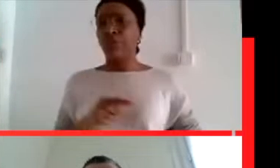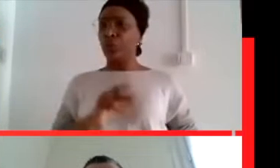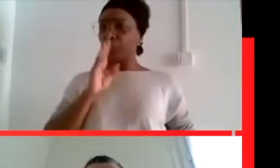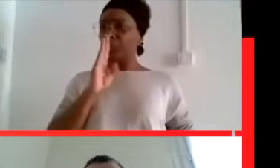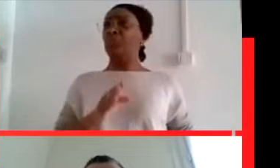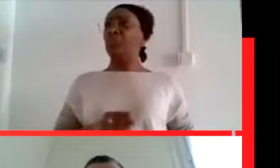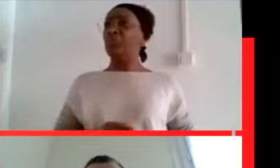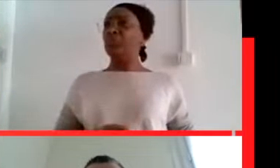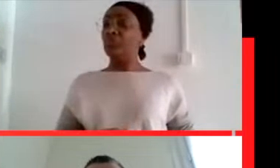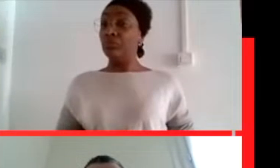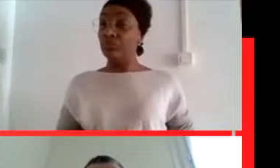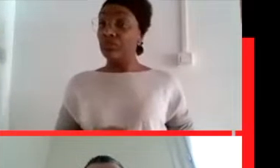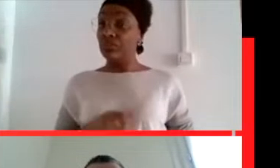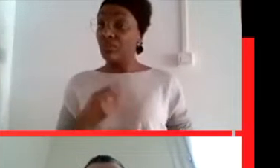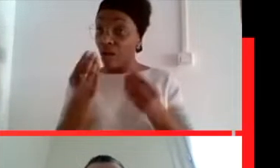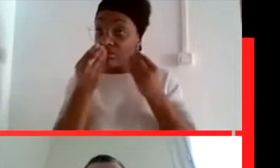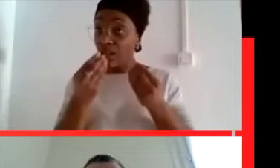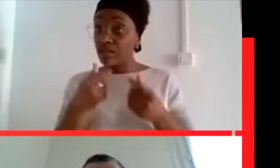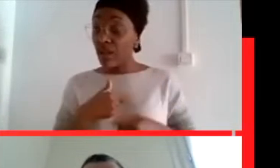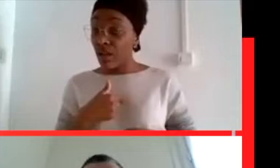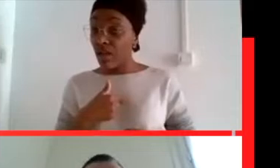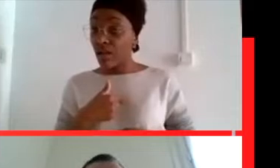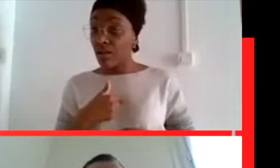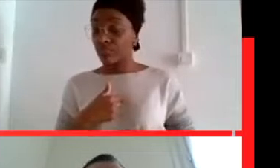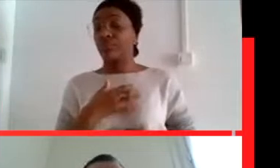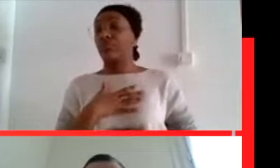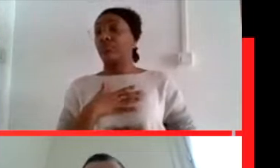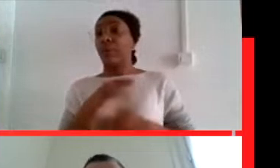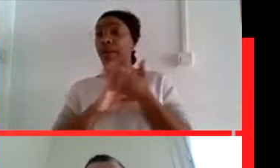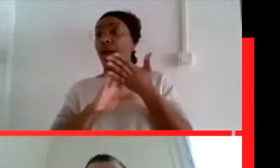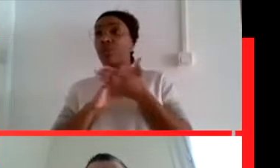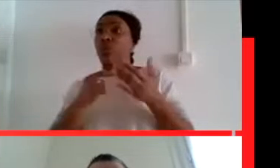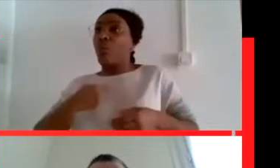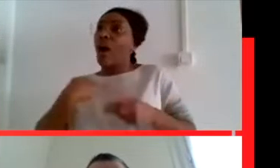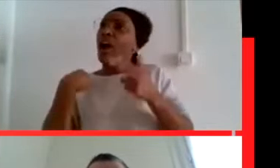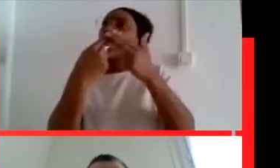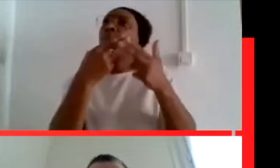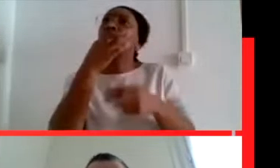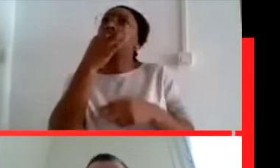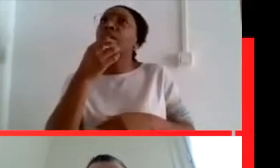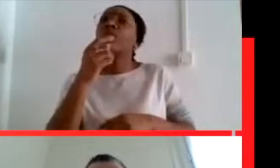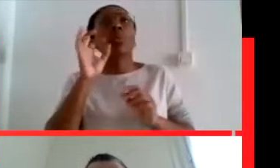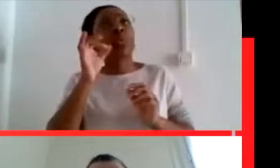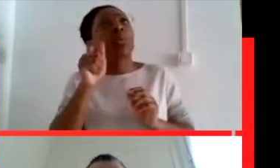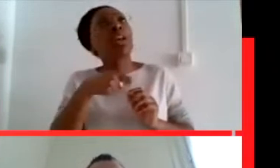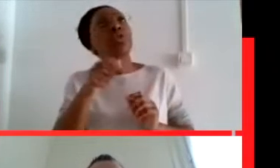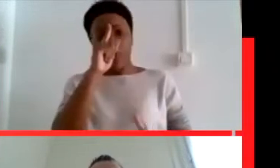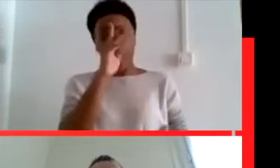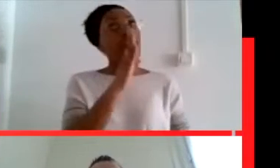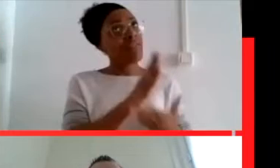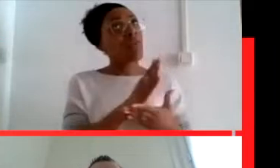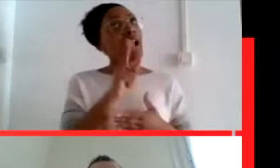quoi. Et j'ai dit: «Ouais, mais en fait, d'accord, je suis d'accord pour être ferme, tout ça dans la foi, pas de problème.